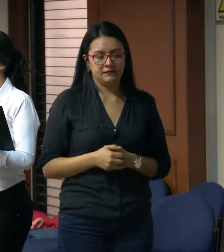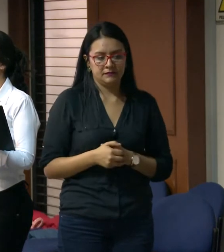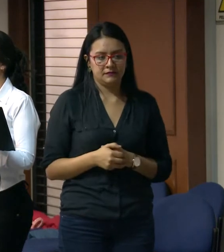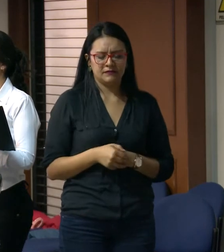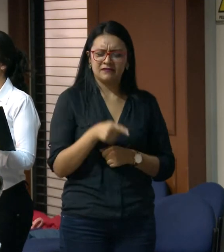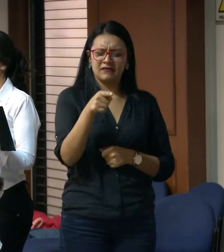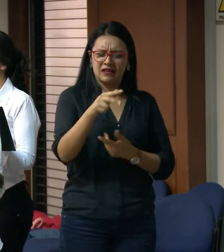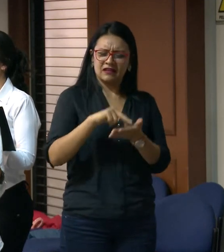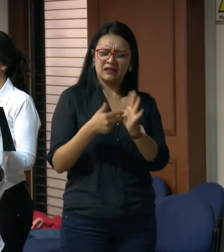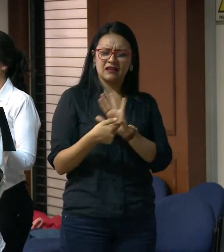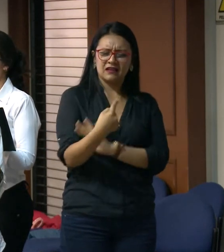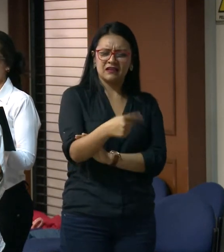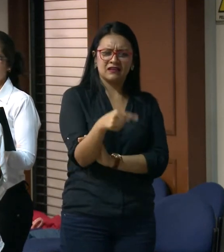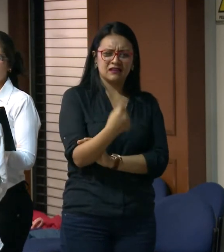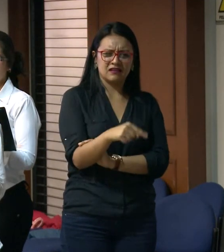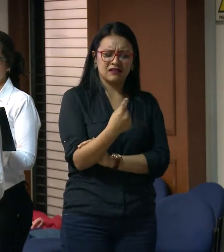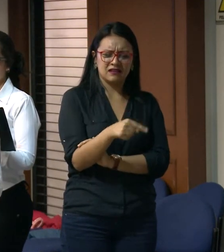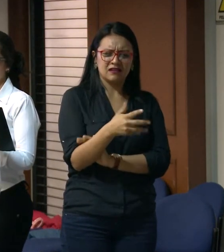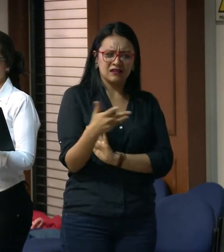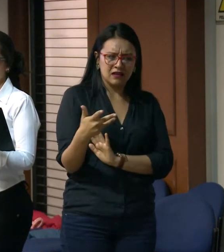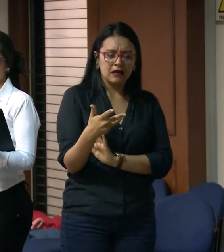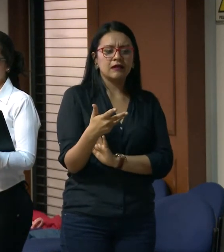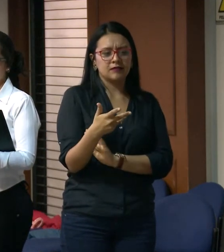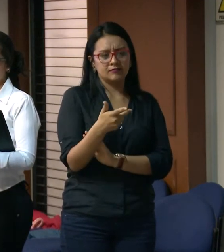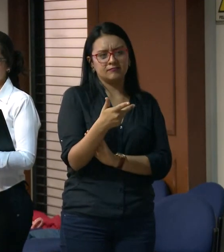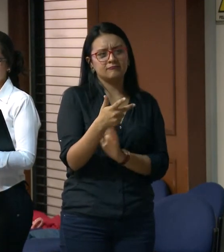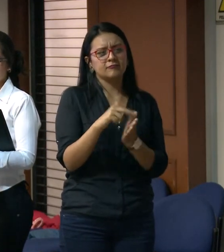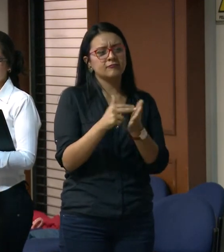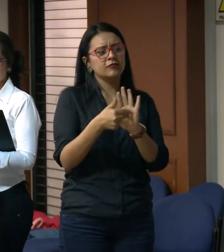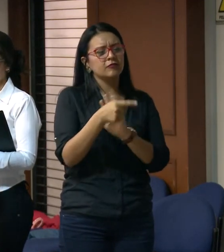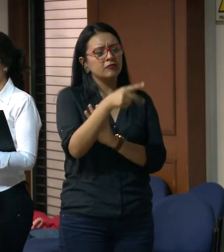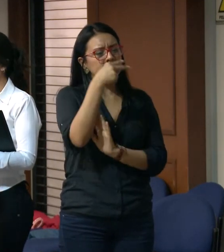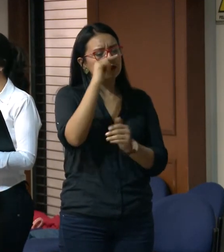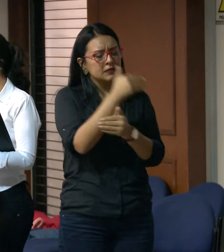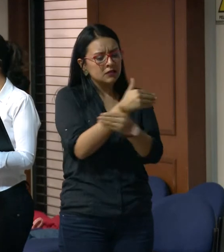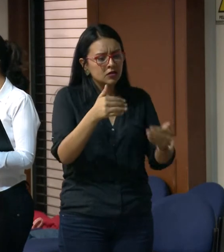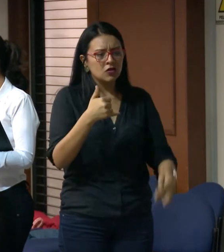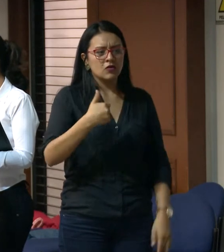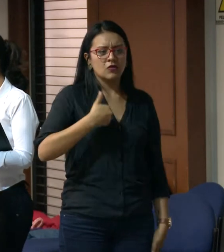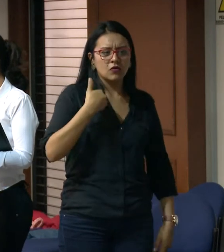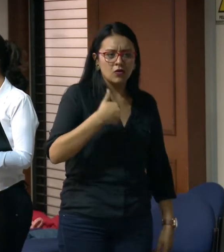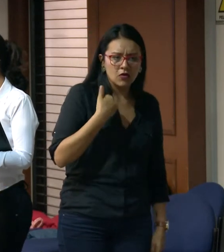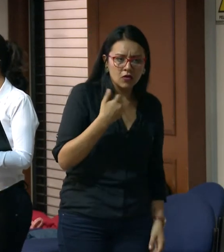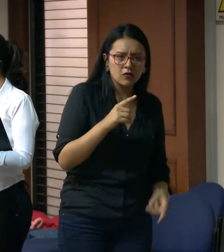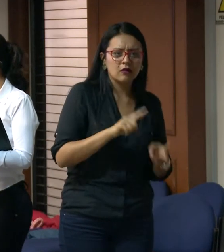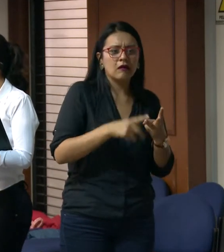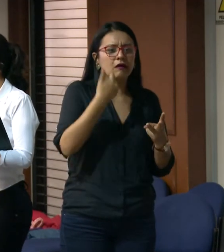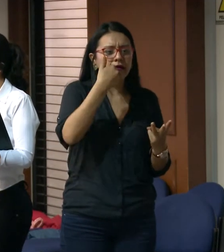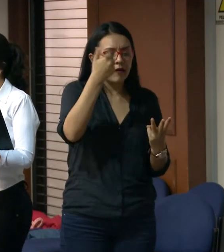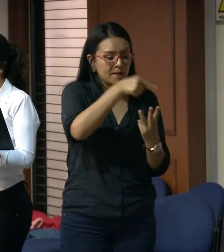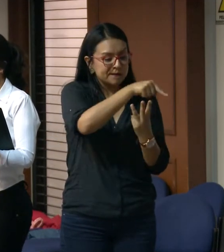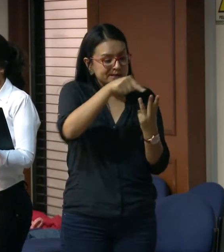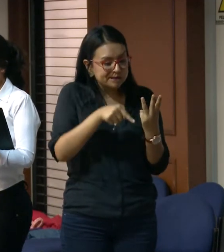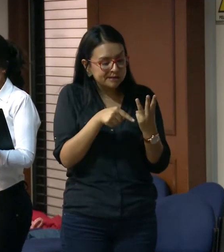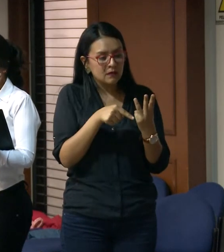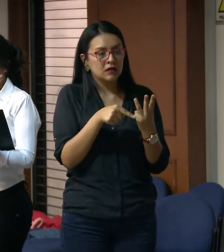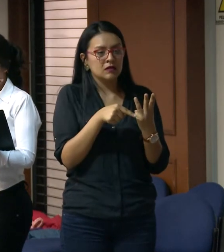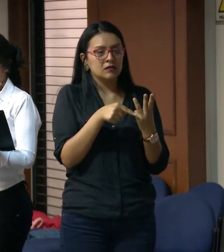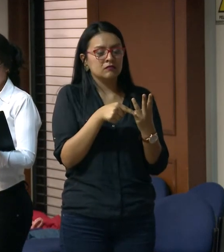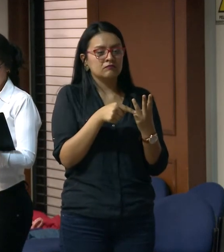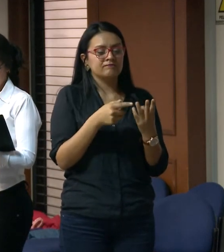Esta definición también tiene como objetivo que los niños, los jóvenes y los adultos permitan